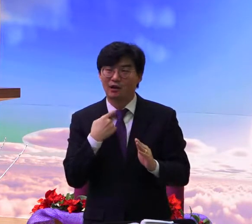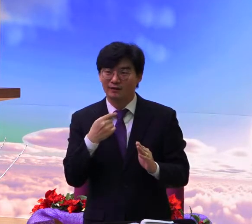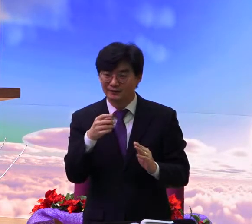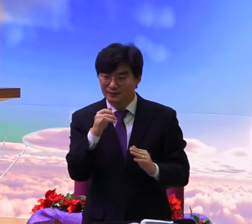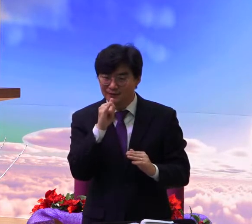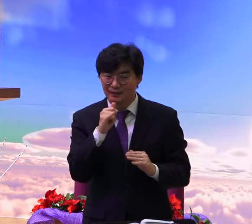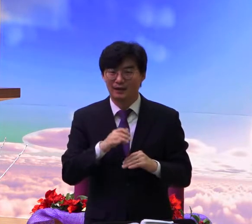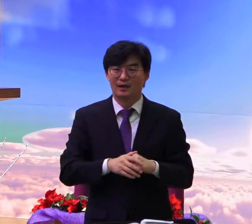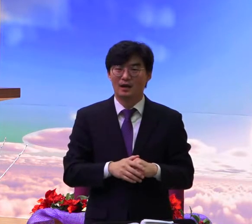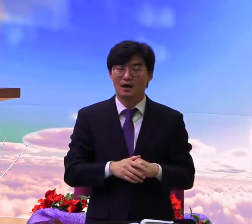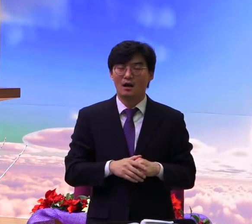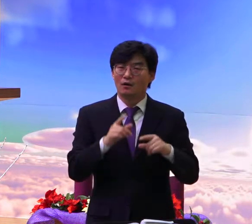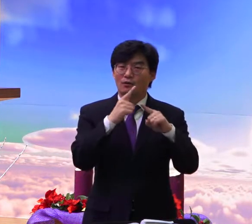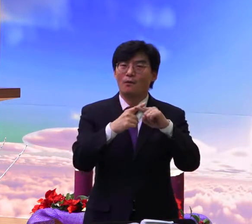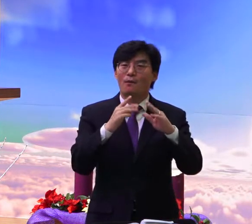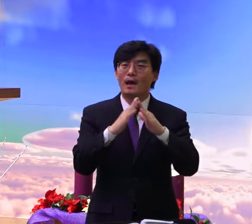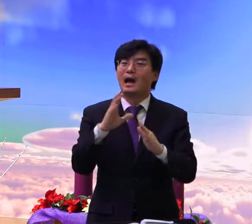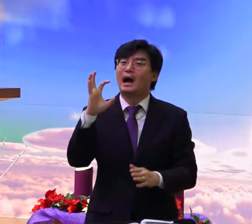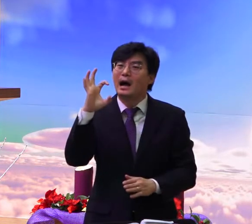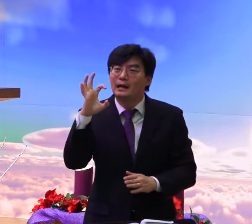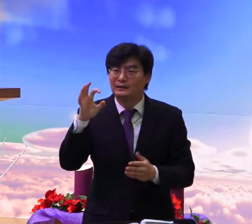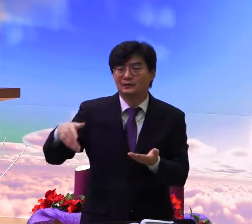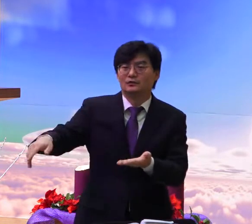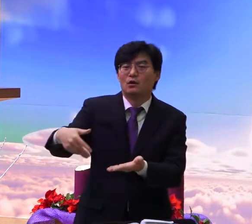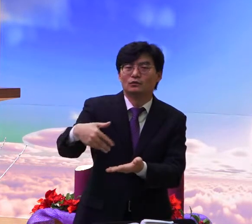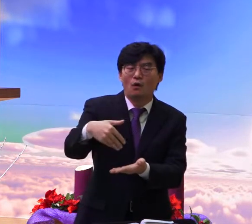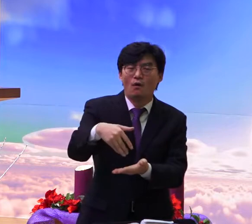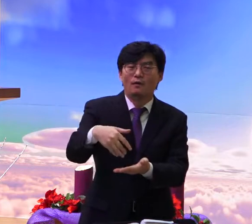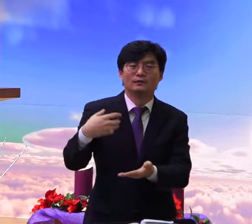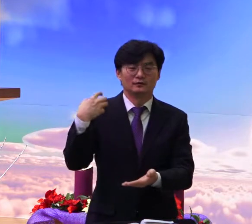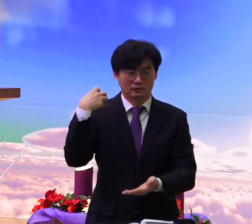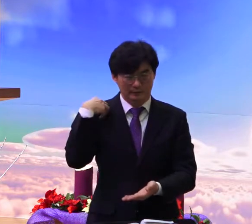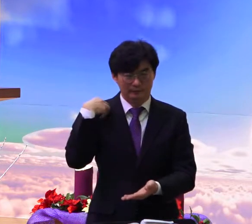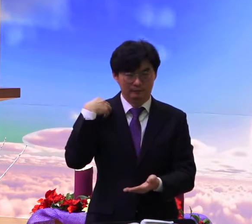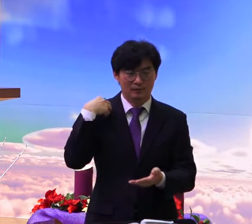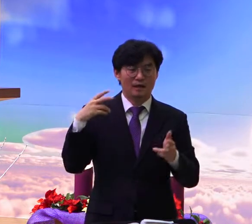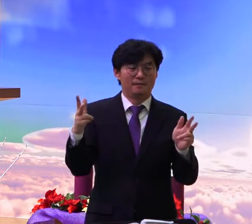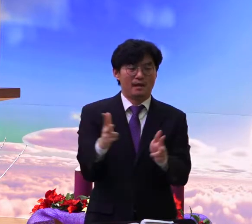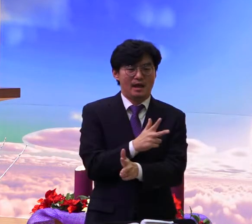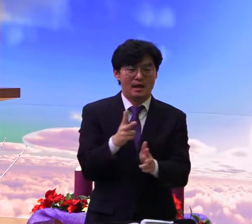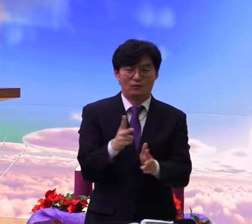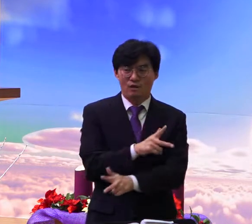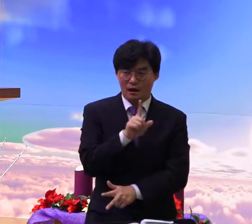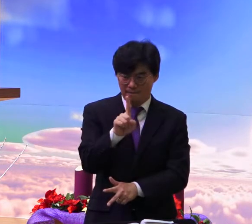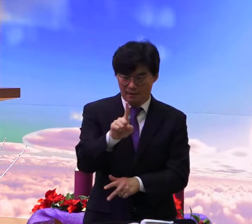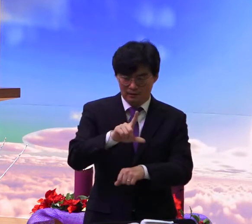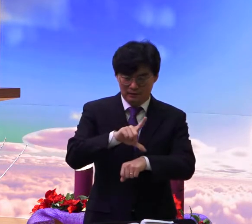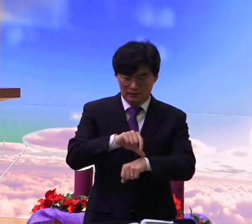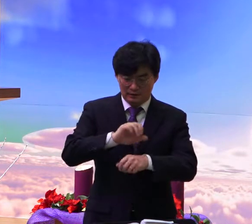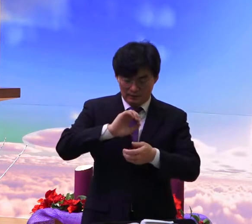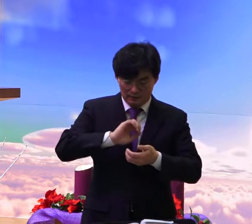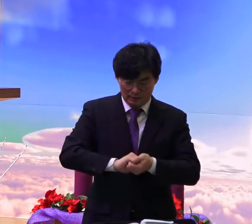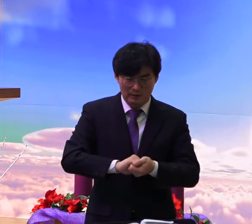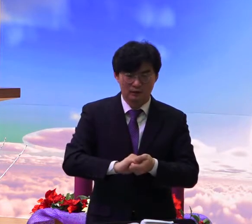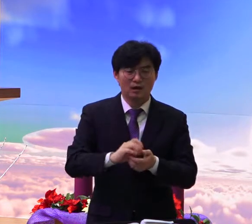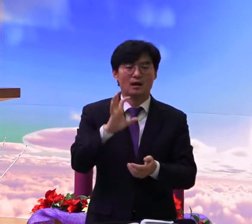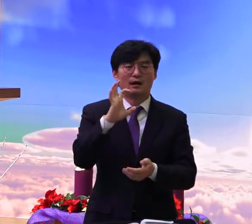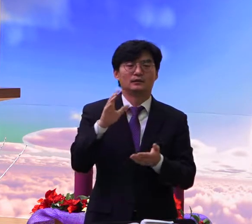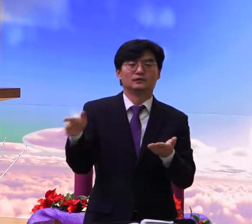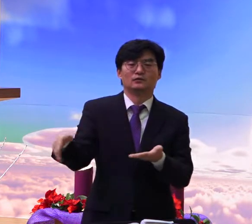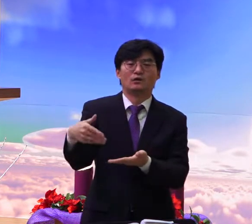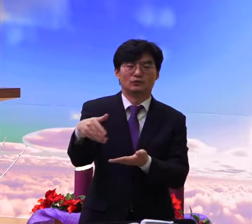중직자셨습니다. 항상 그렇게 늘 본인이 정한 일주일에 한 번 그 시간이 되면 변함없이 그곳에 오셔서